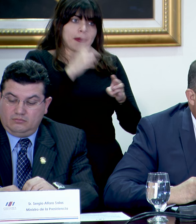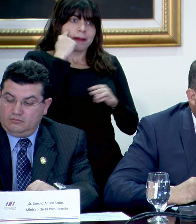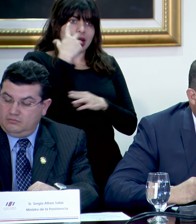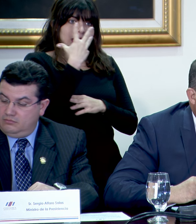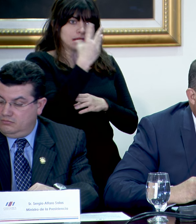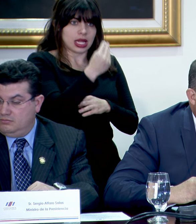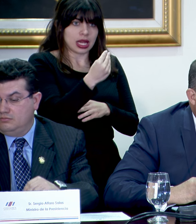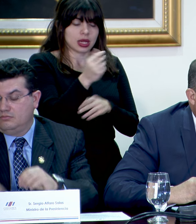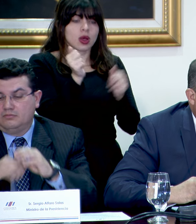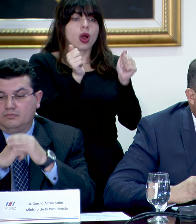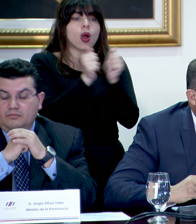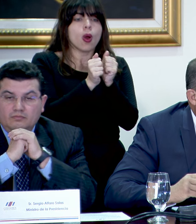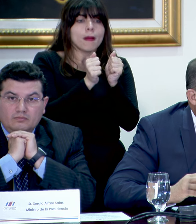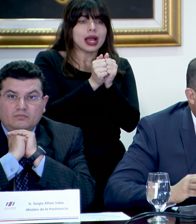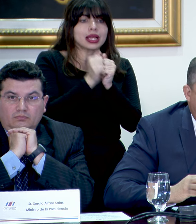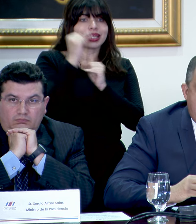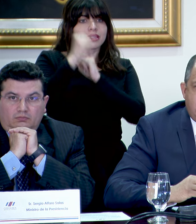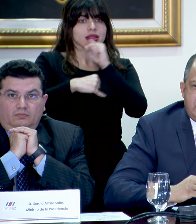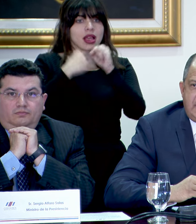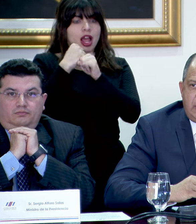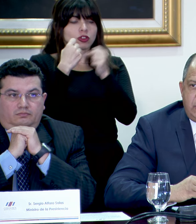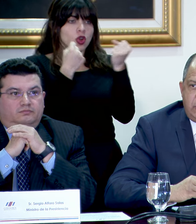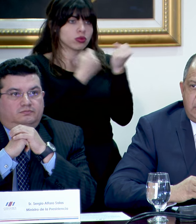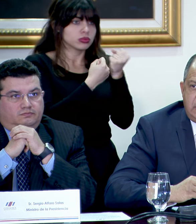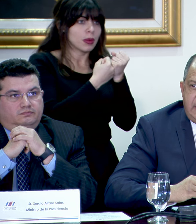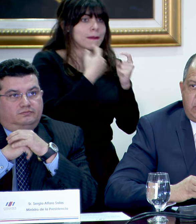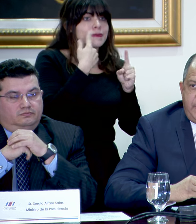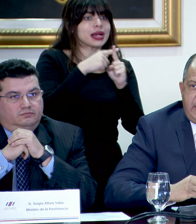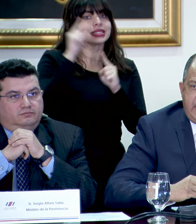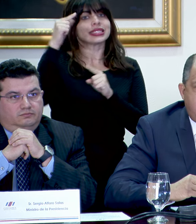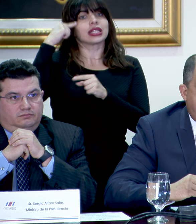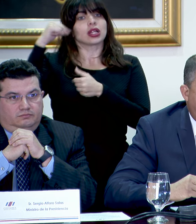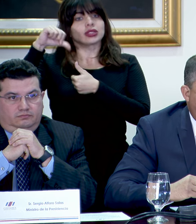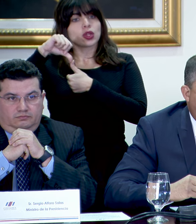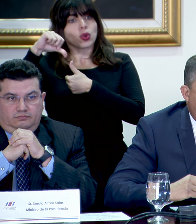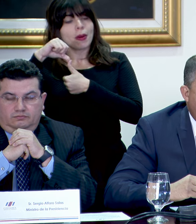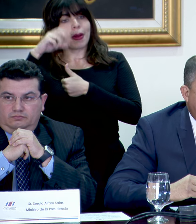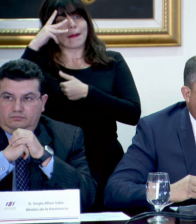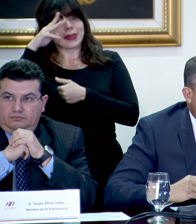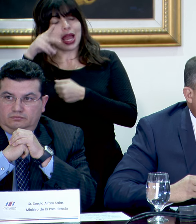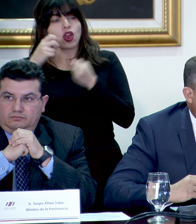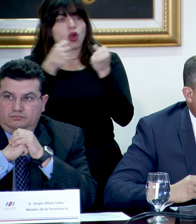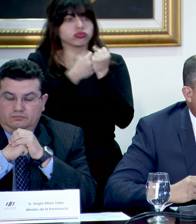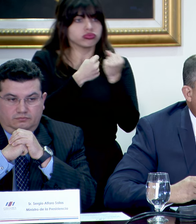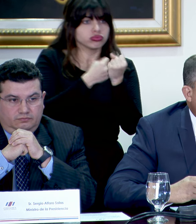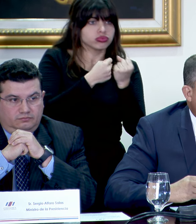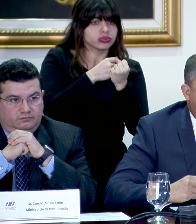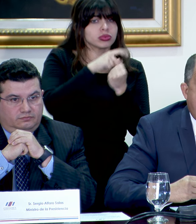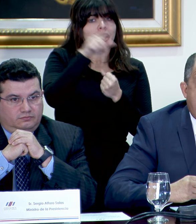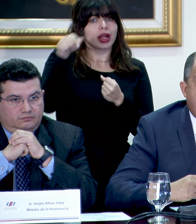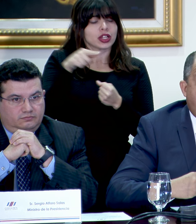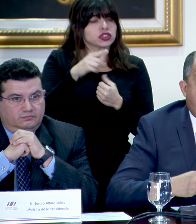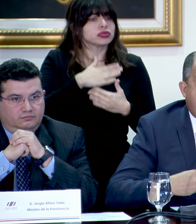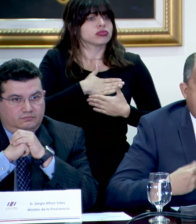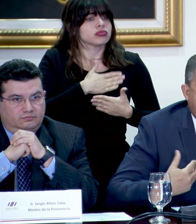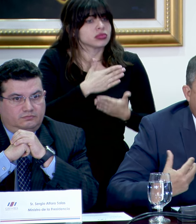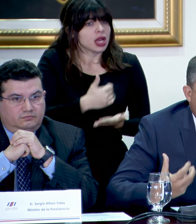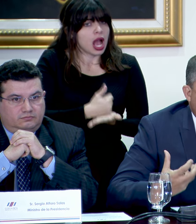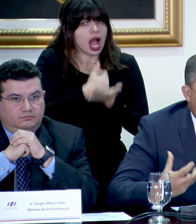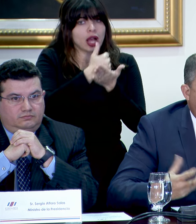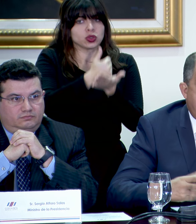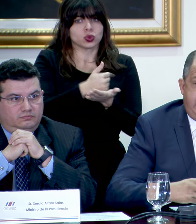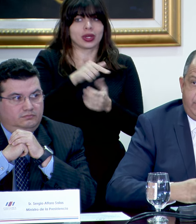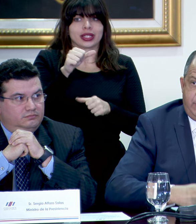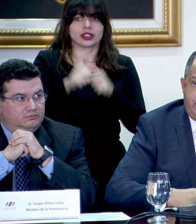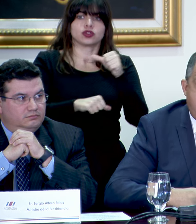el acompañamiento de la comunidad internacional y de los estados centroamericanos y de México que han estado dispuestos a ayudar en este